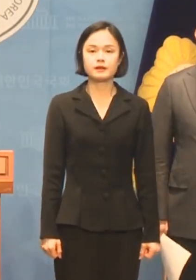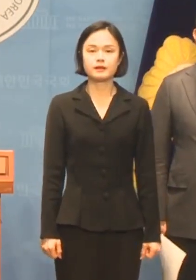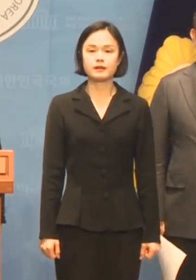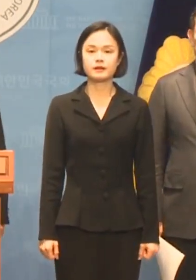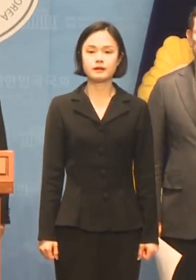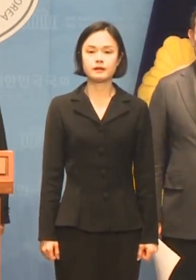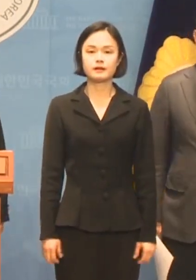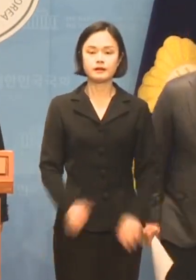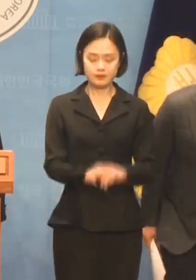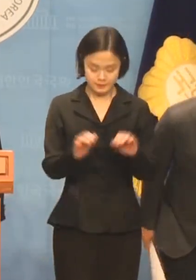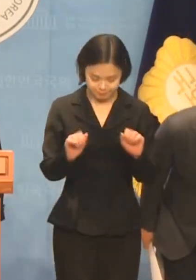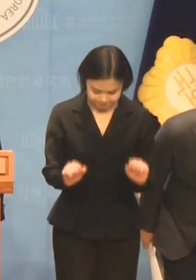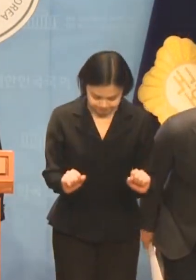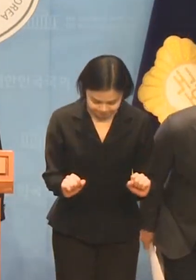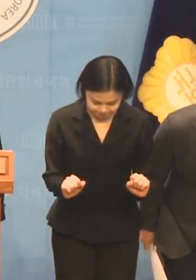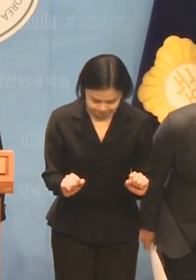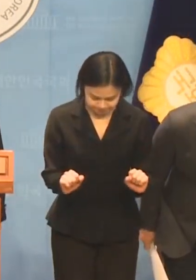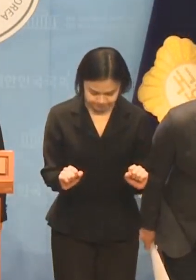차렷 경례.